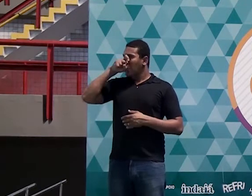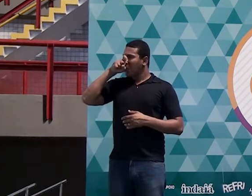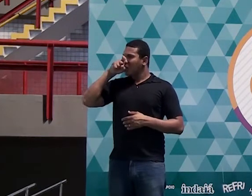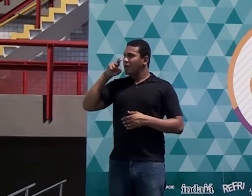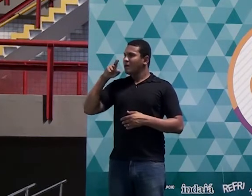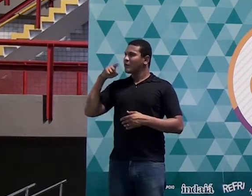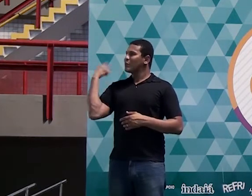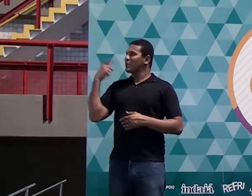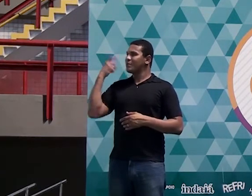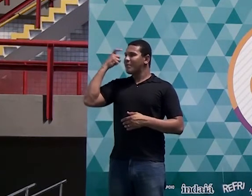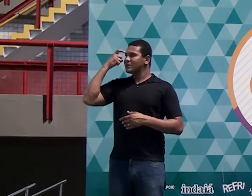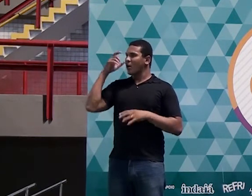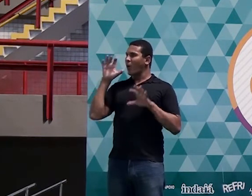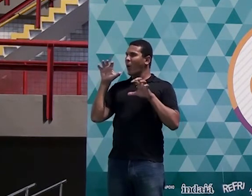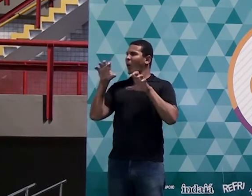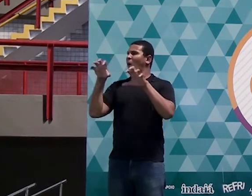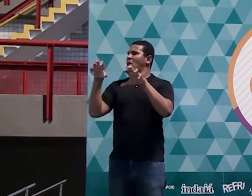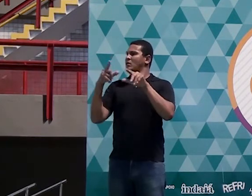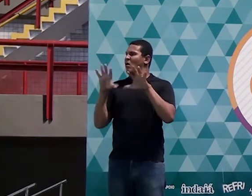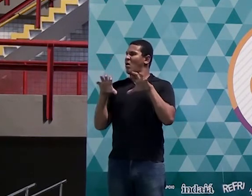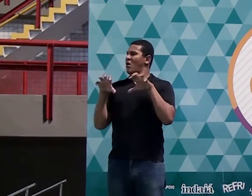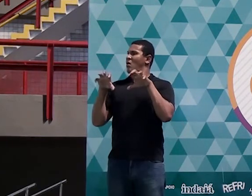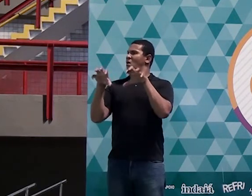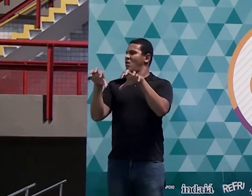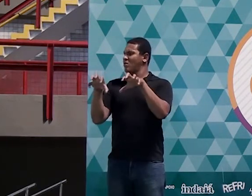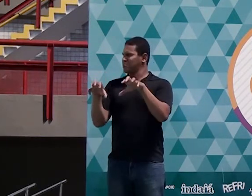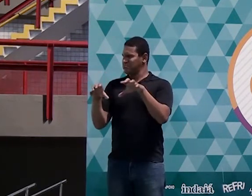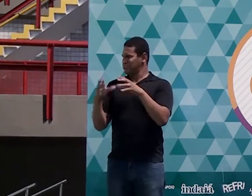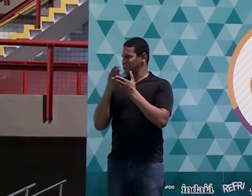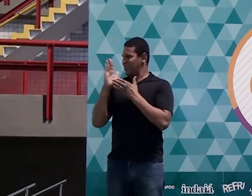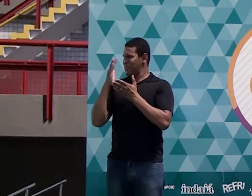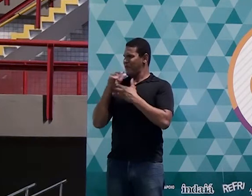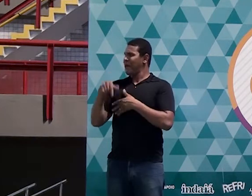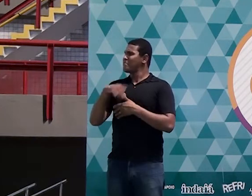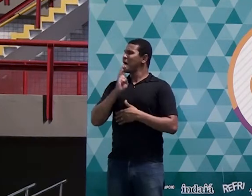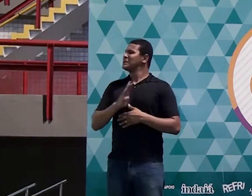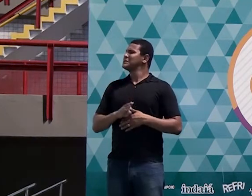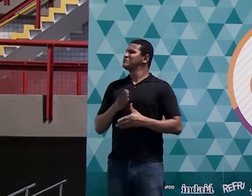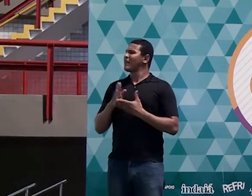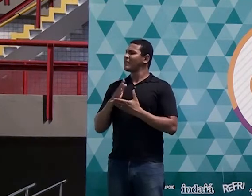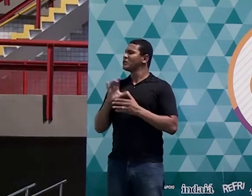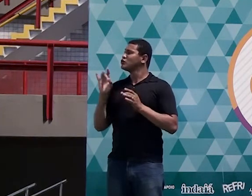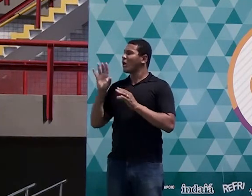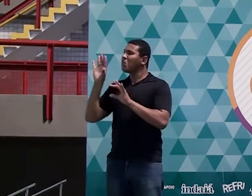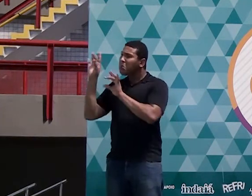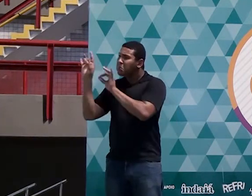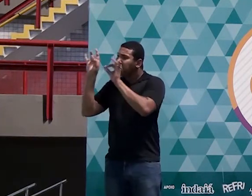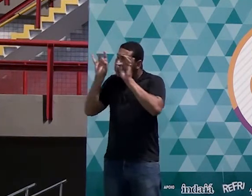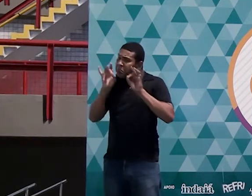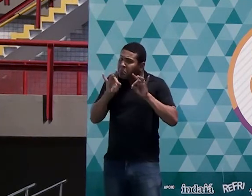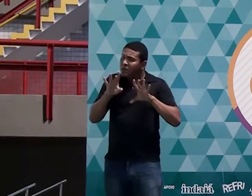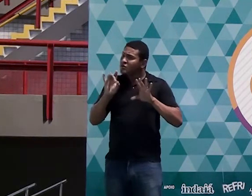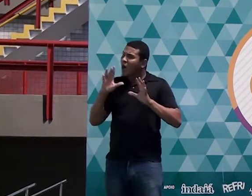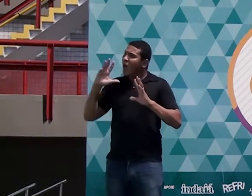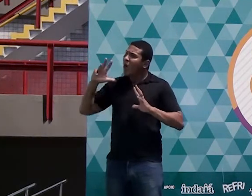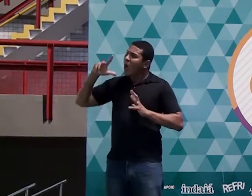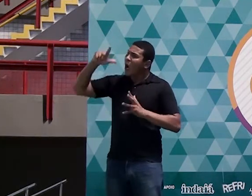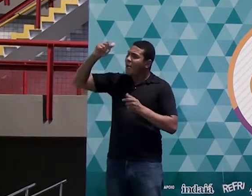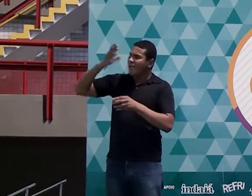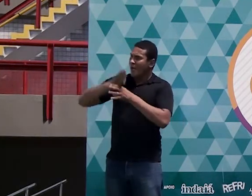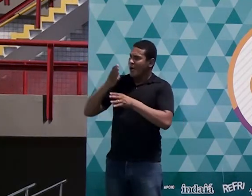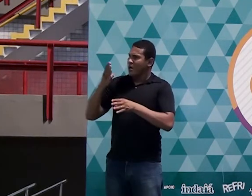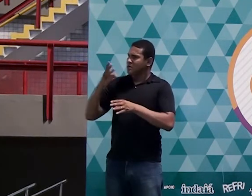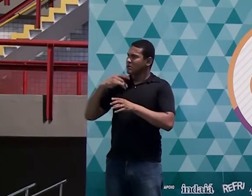sexta-feira 13. A sexta-feira 13 não tem ligação com a cultura brasileira. Ela foi trazida recentemente por causa da globalização.